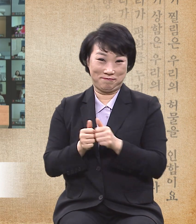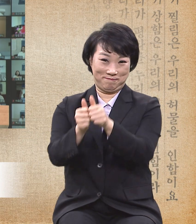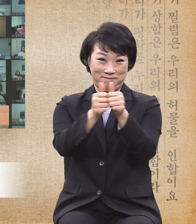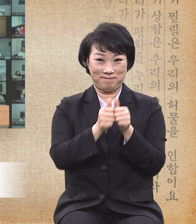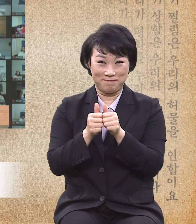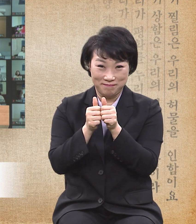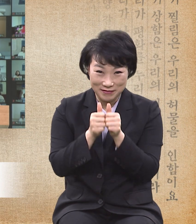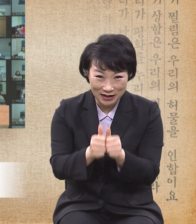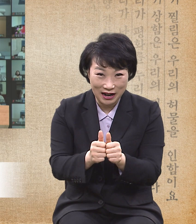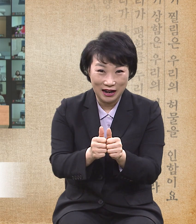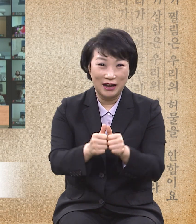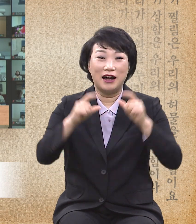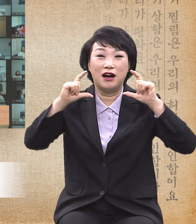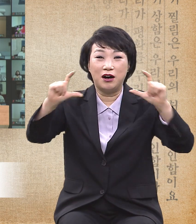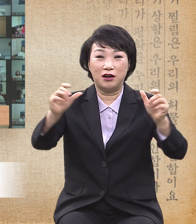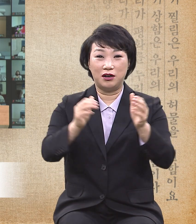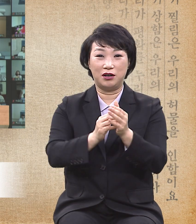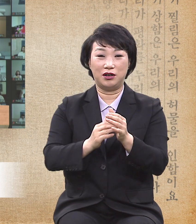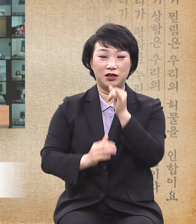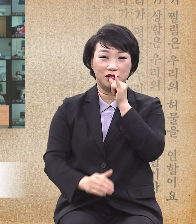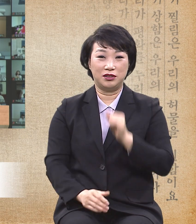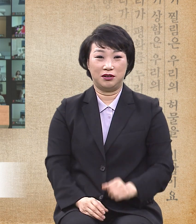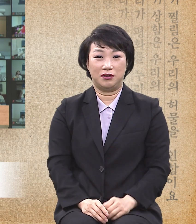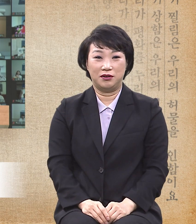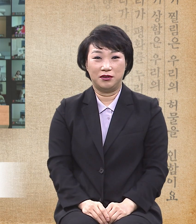있으리라 하시니라.